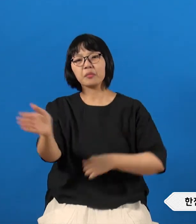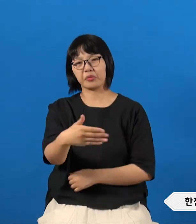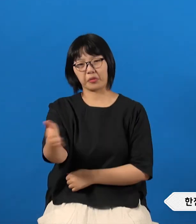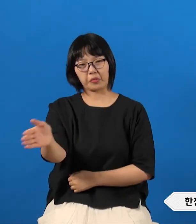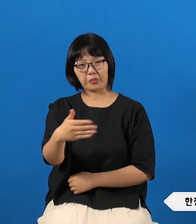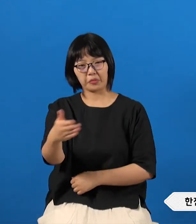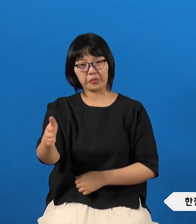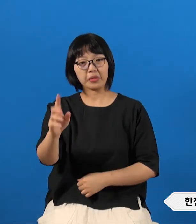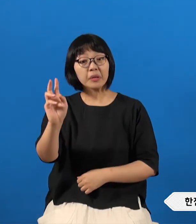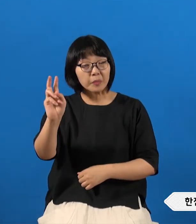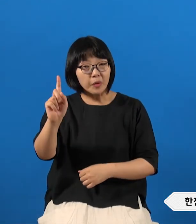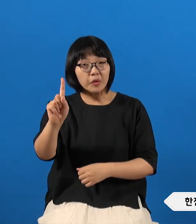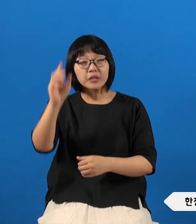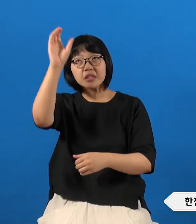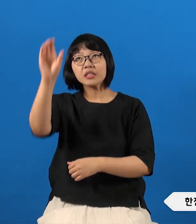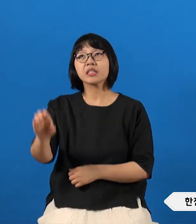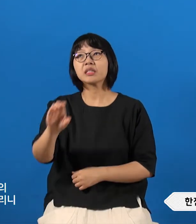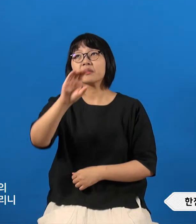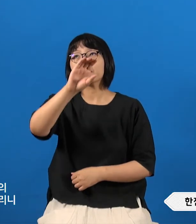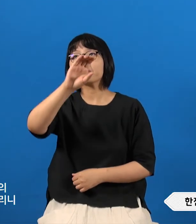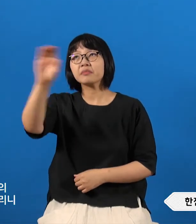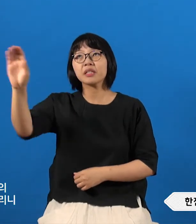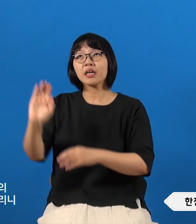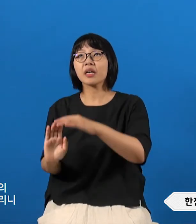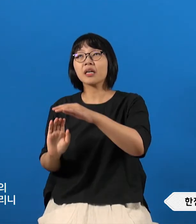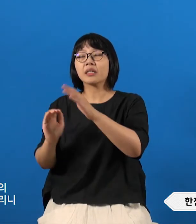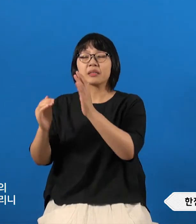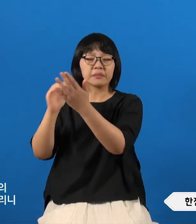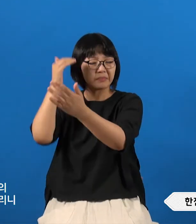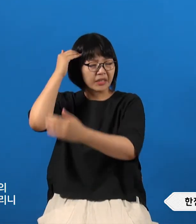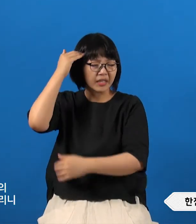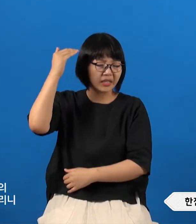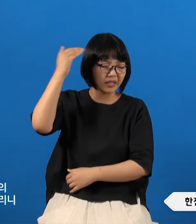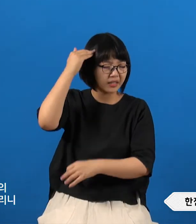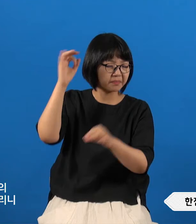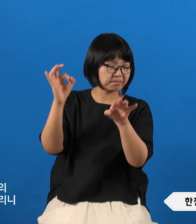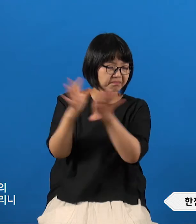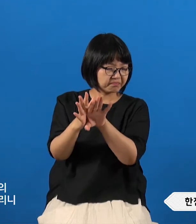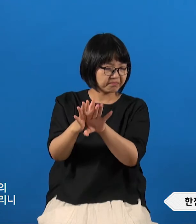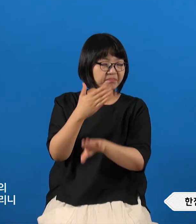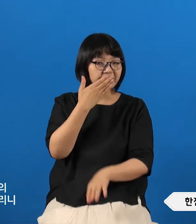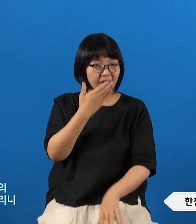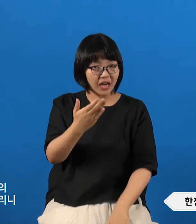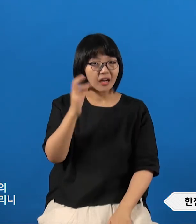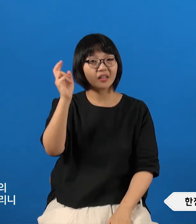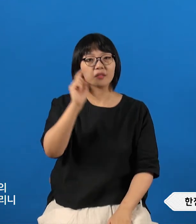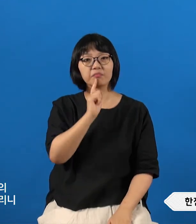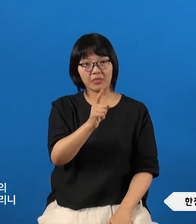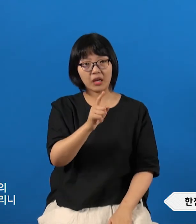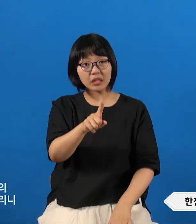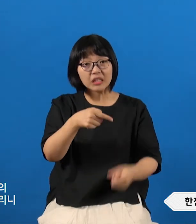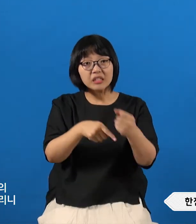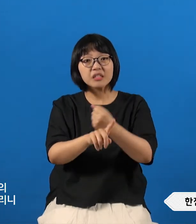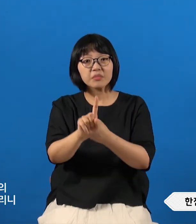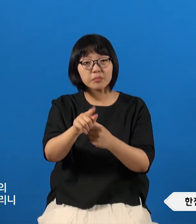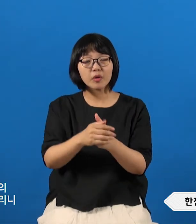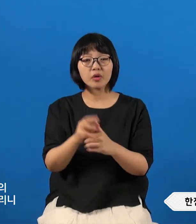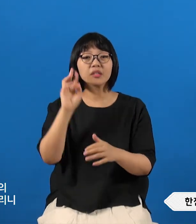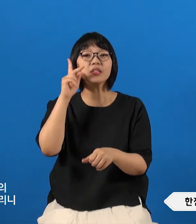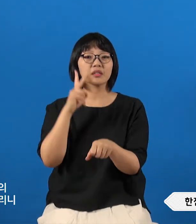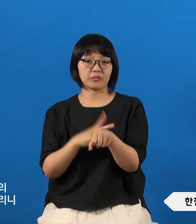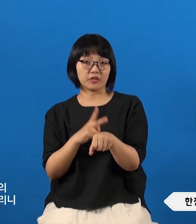받으리요? 그리하였으면 십자가의 걸림돌이 제거되었으리니. 이 무슨 말인가 하니까 만약에 바울